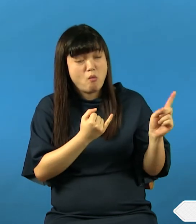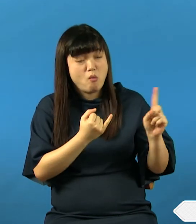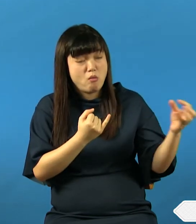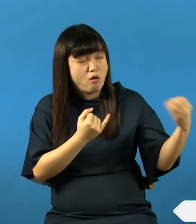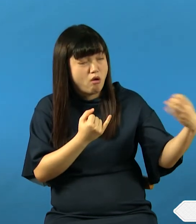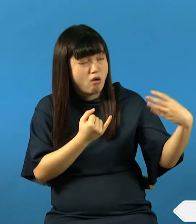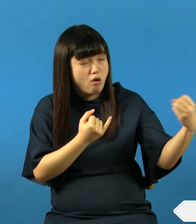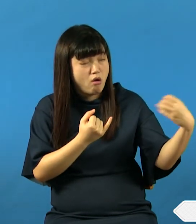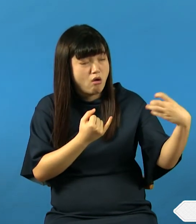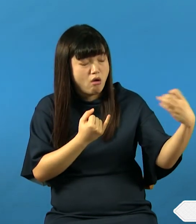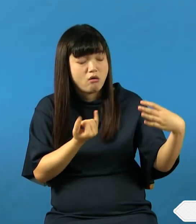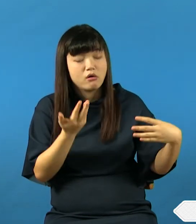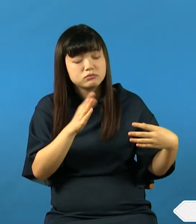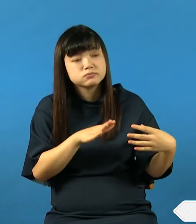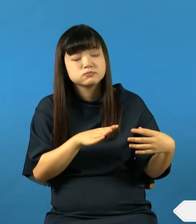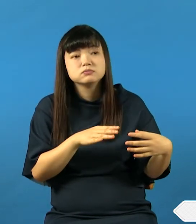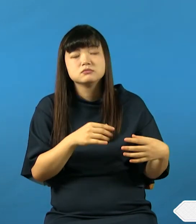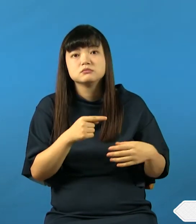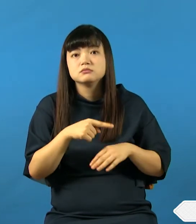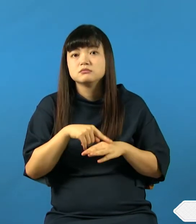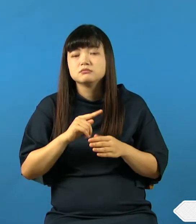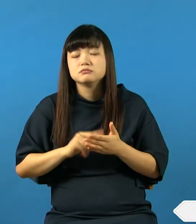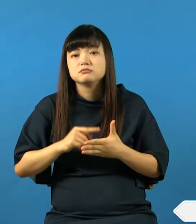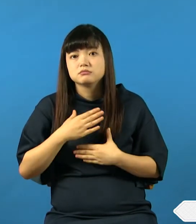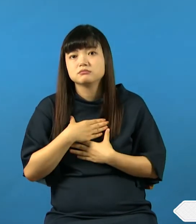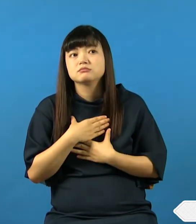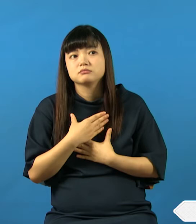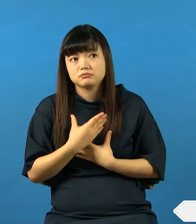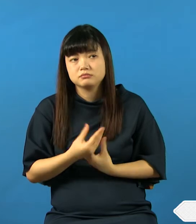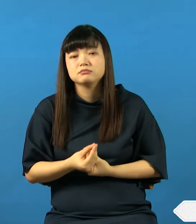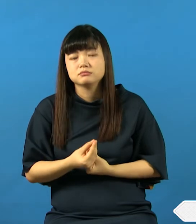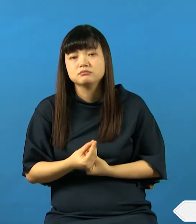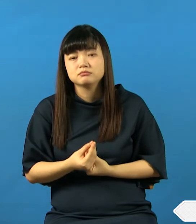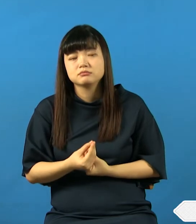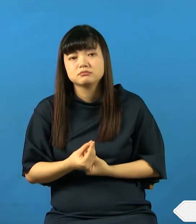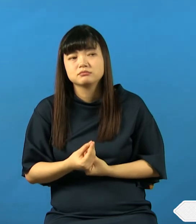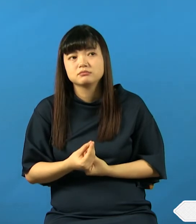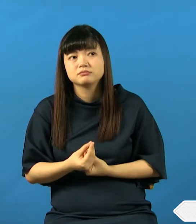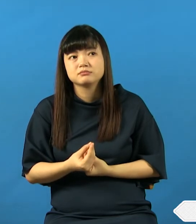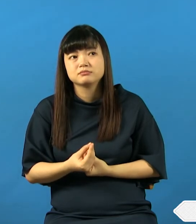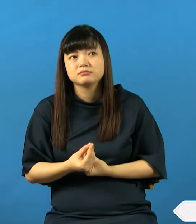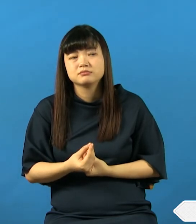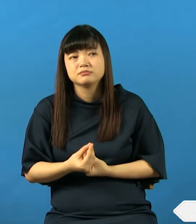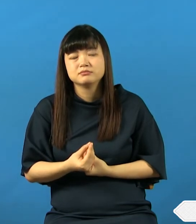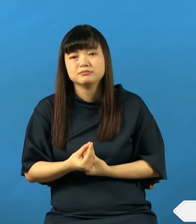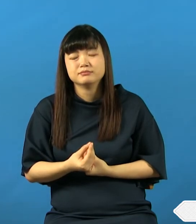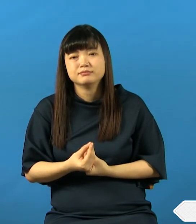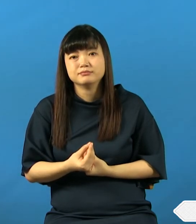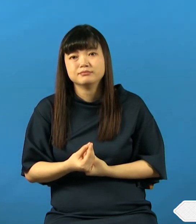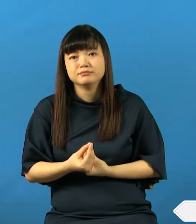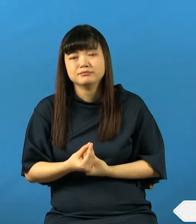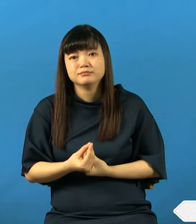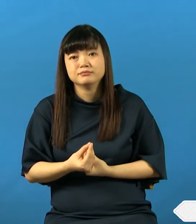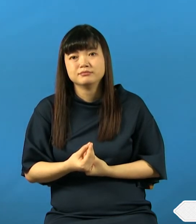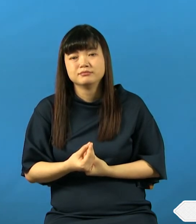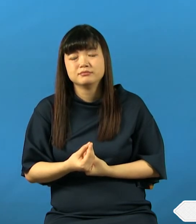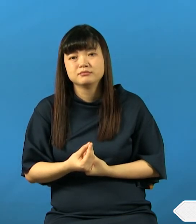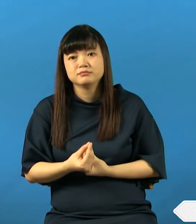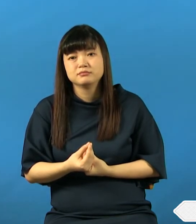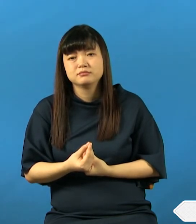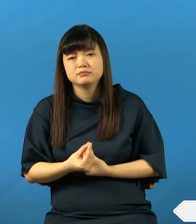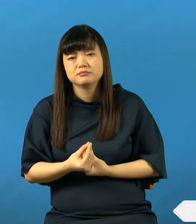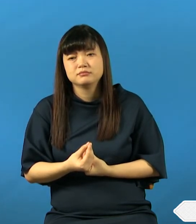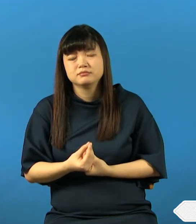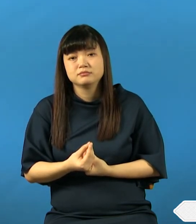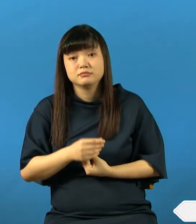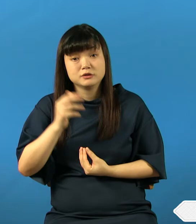그 난리를 부려도 그냥 무슨 잔잔한 호수처럼, 거짓말처럼 마음에 평안이 깃들었습니다.